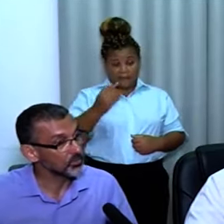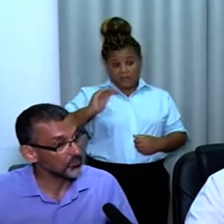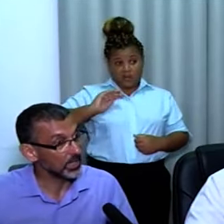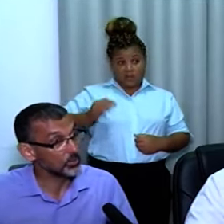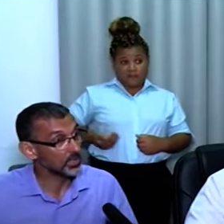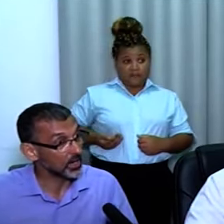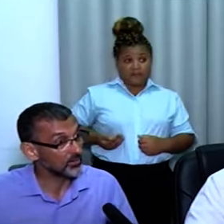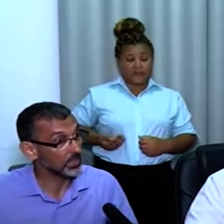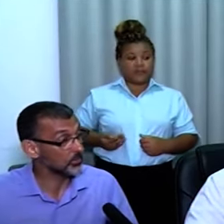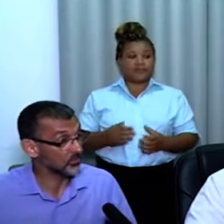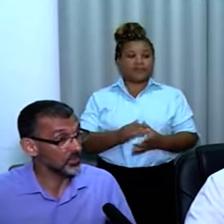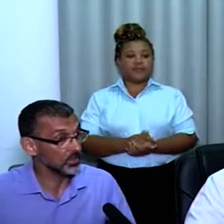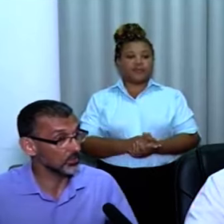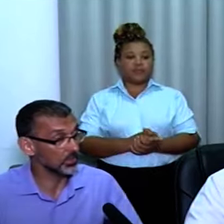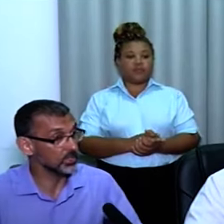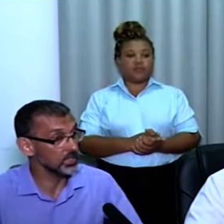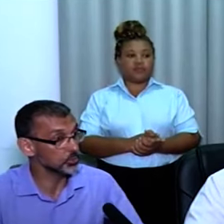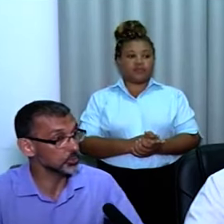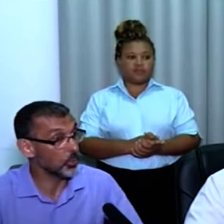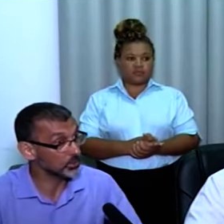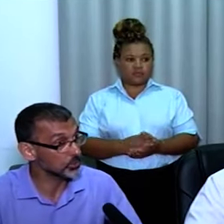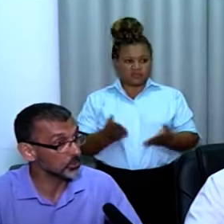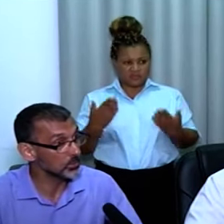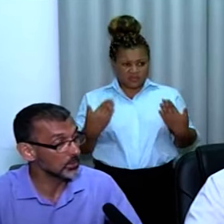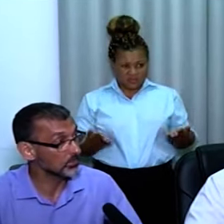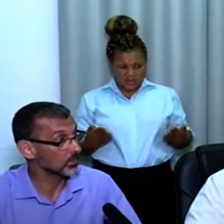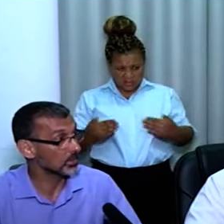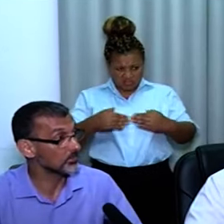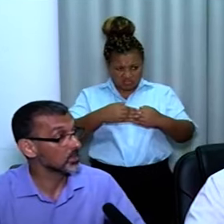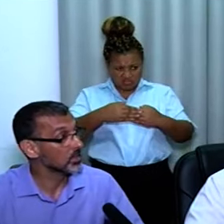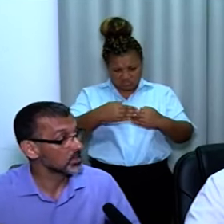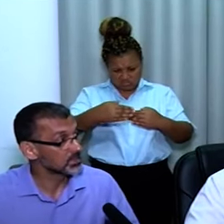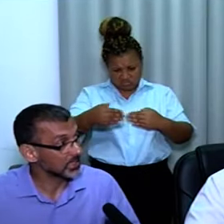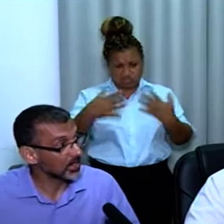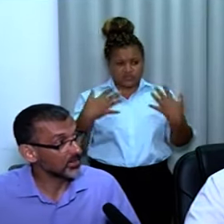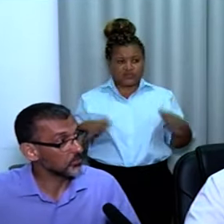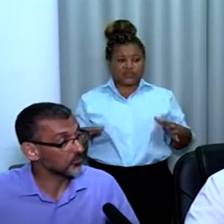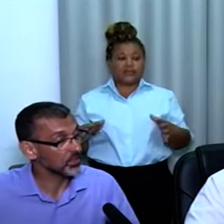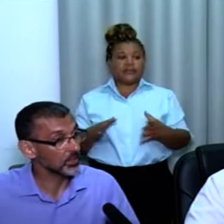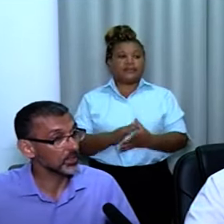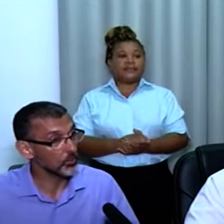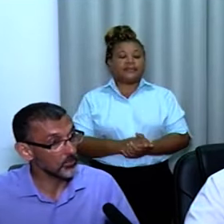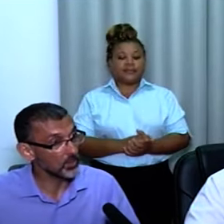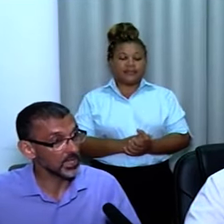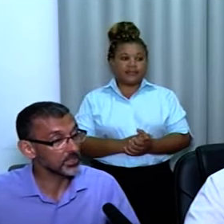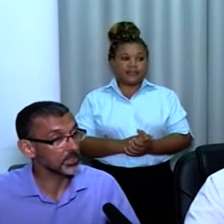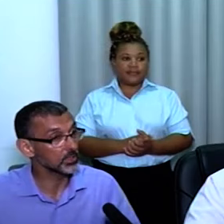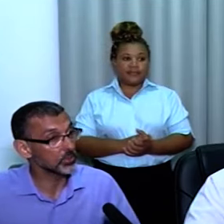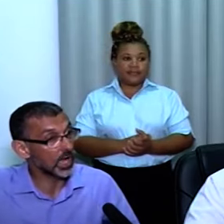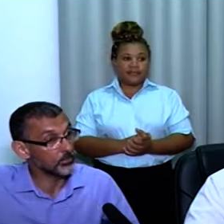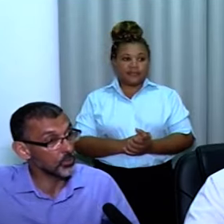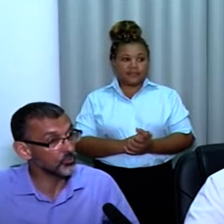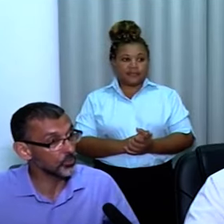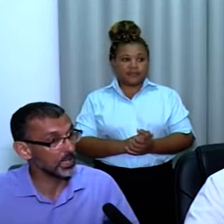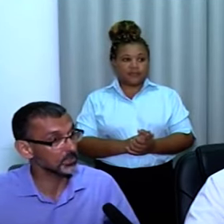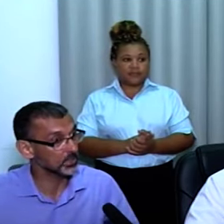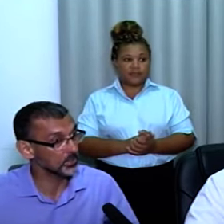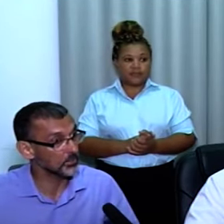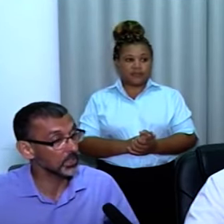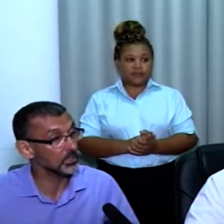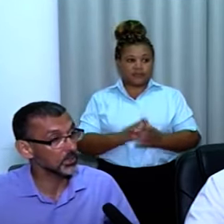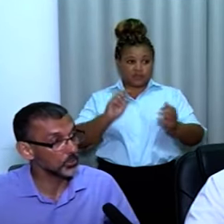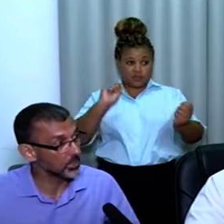l'état nous, là nous peut travailler, nous peut finir encore 2 jours, 3 jours, ça travaille pour finir le 1000 medical, qui nous cas move nos